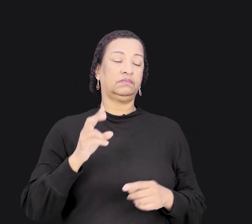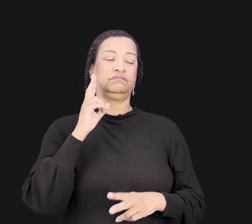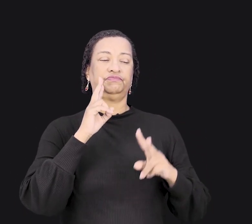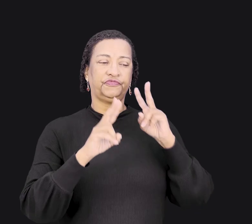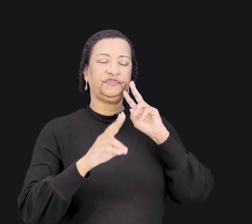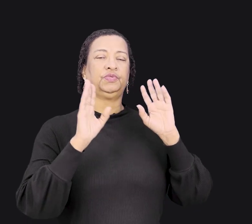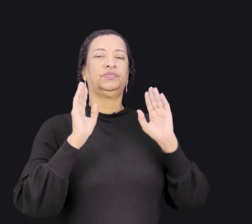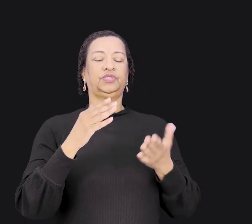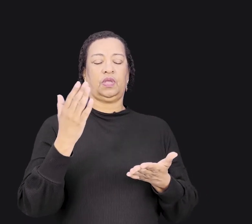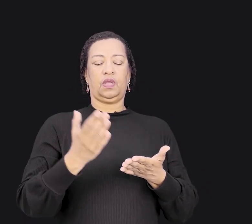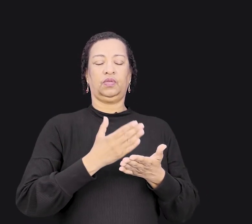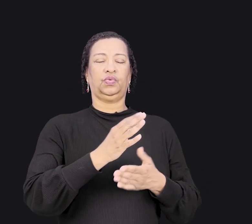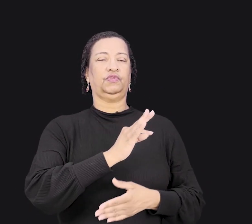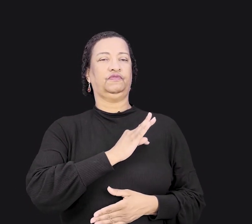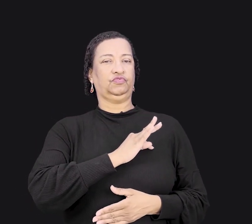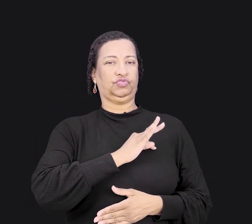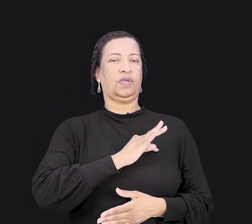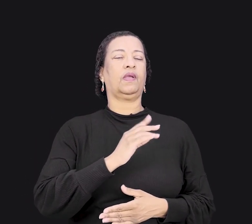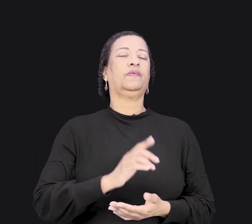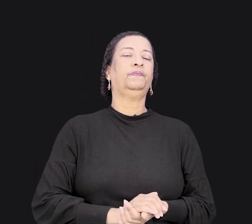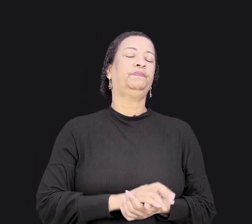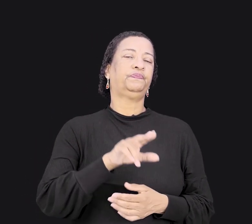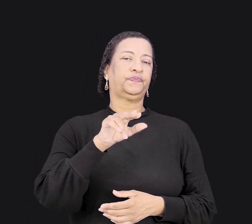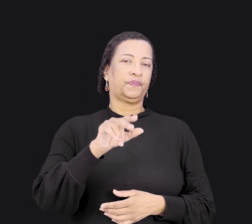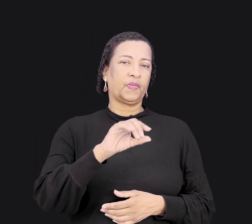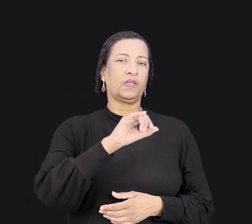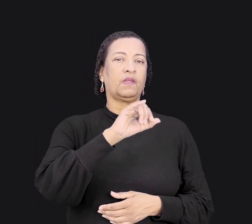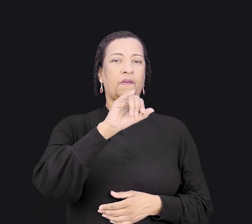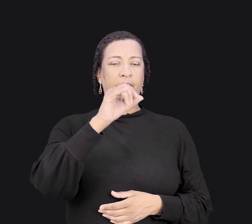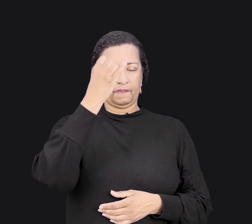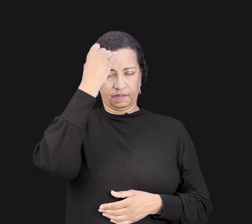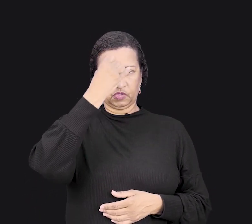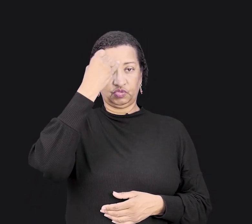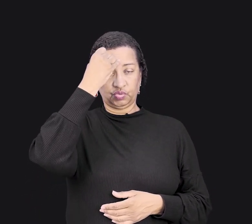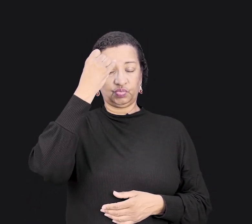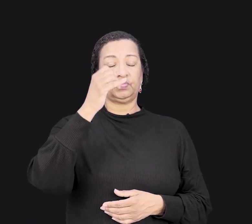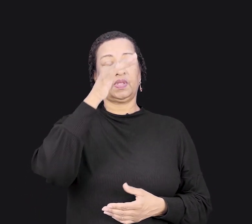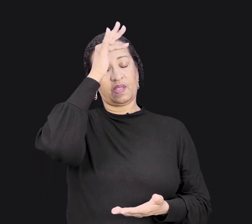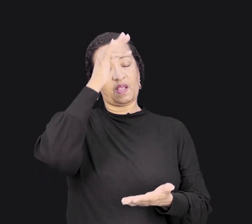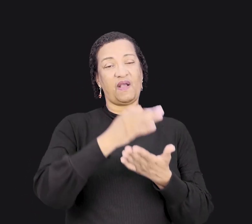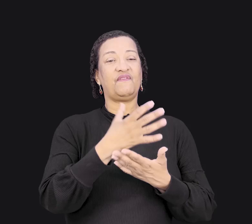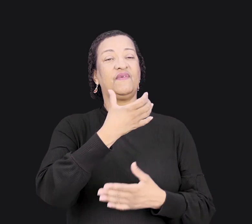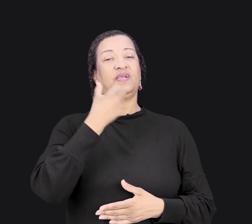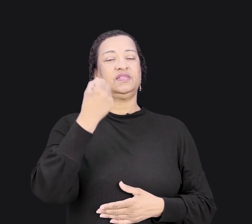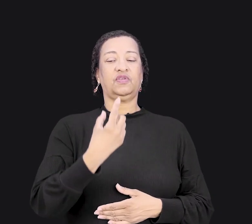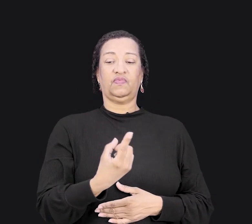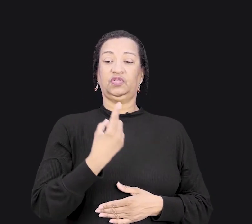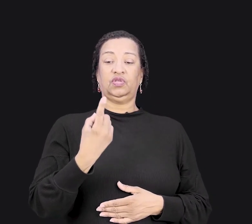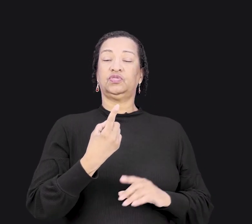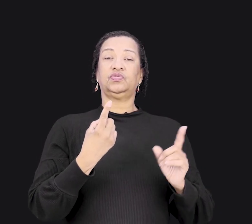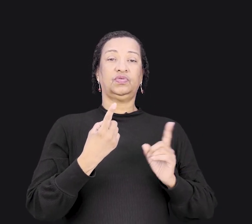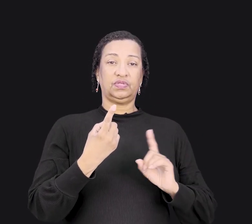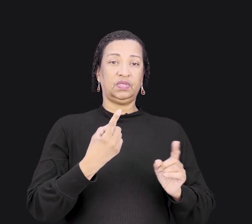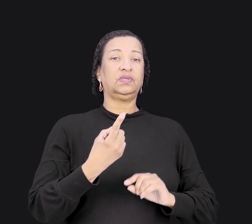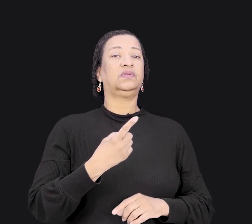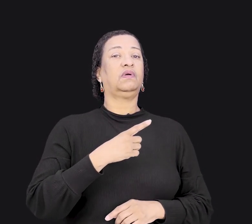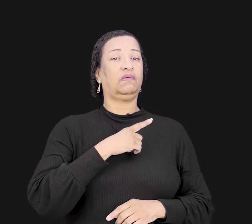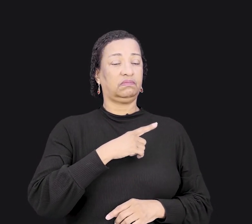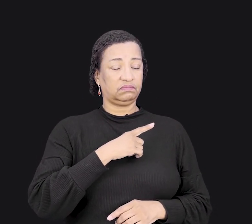vimos no livro de Tiago, irmão de Judas, a fé que salva nunca está sozinha. Ela é acompanhada por uma viva e